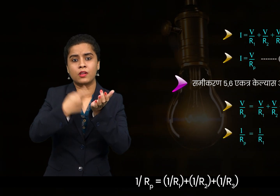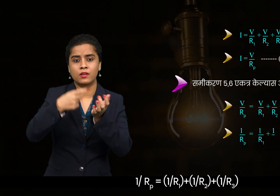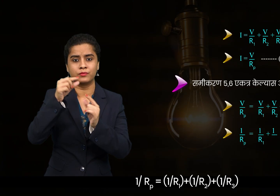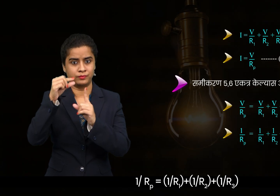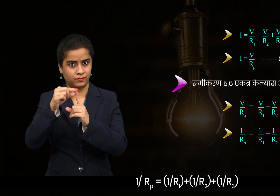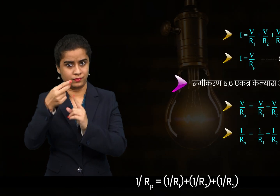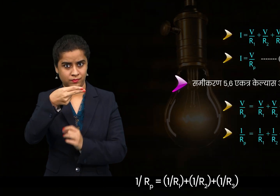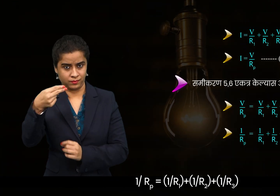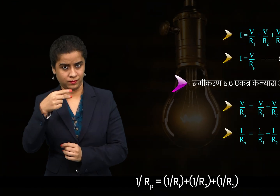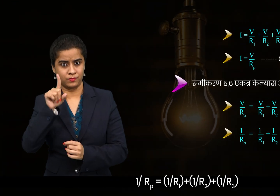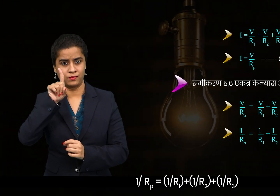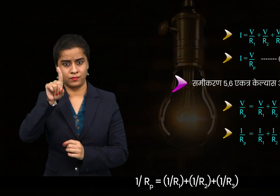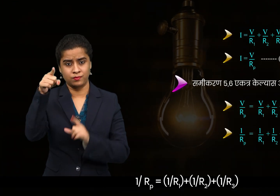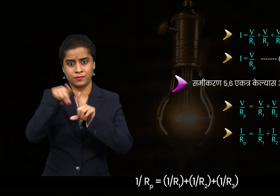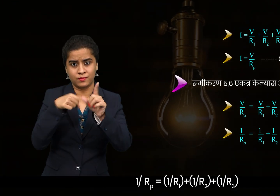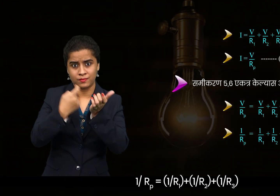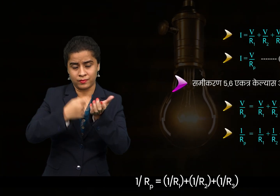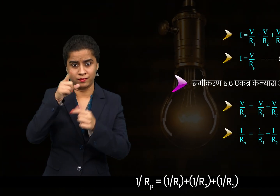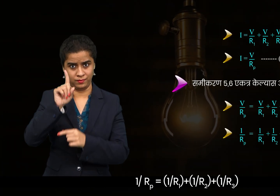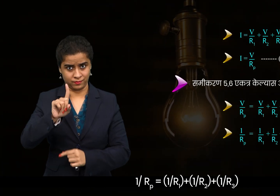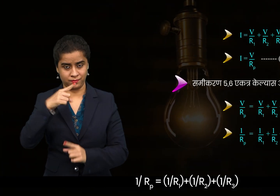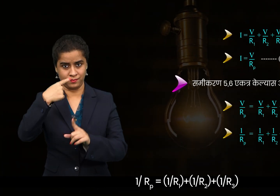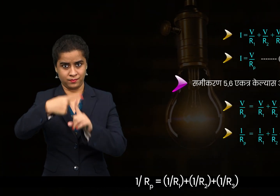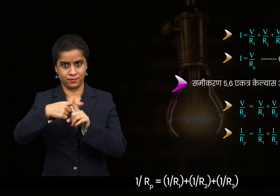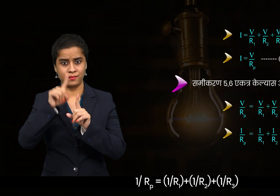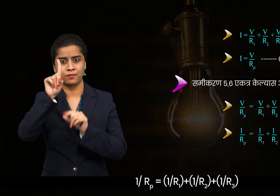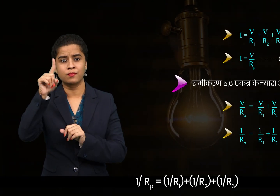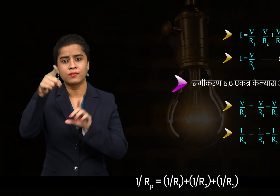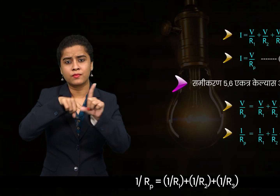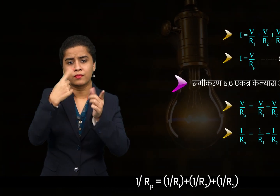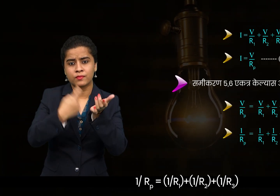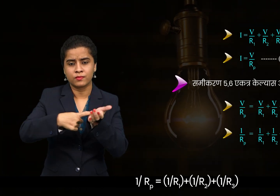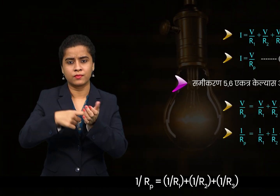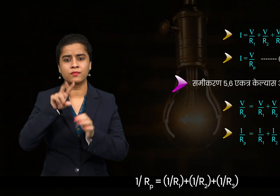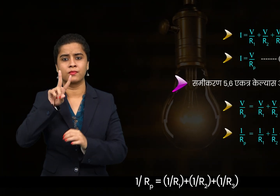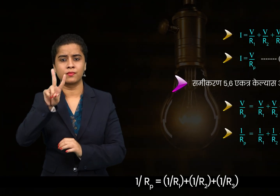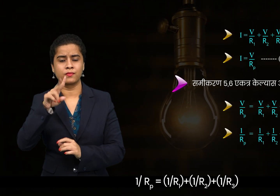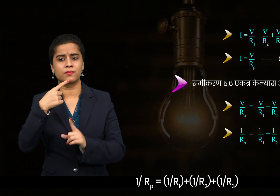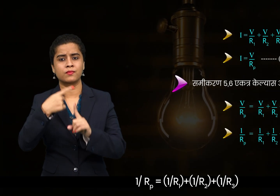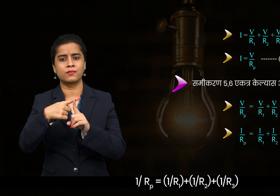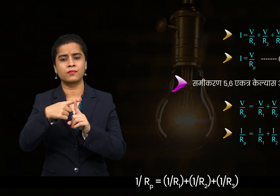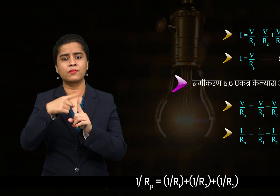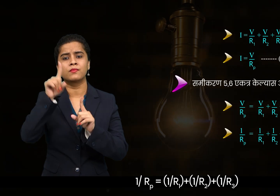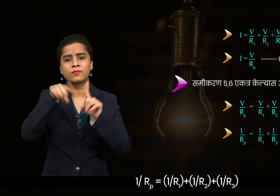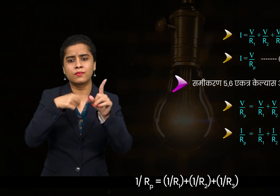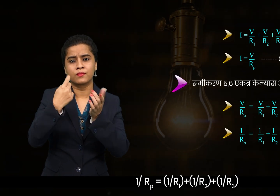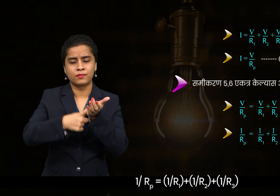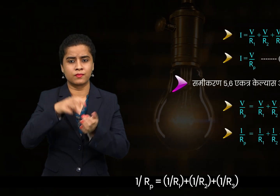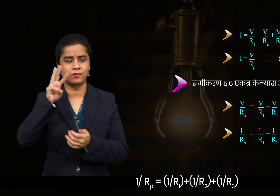I/RP is equal to IR1 plus IR2 plus IR3.